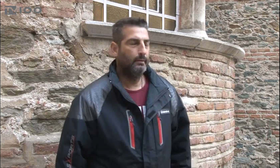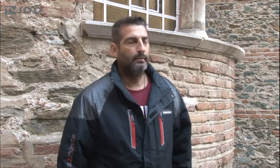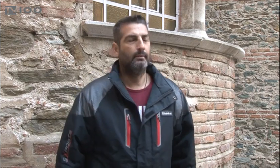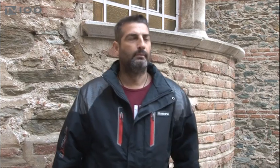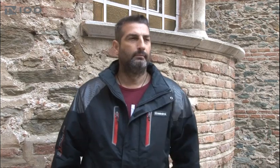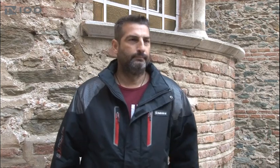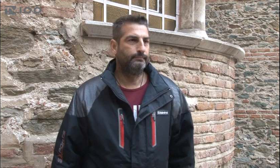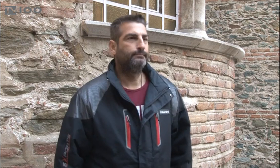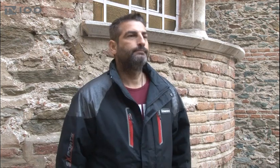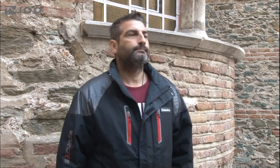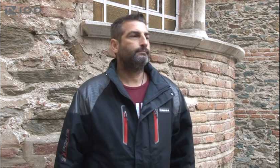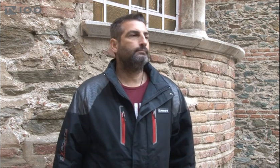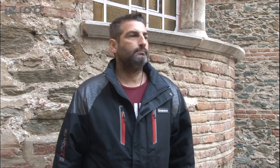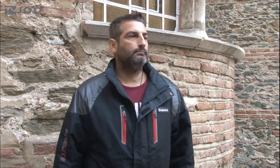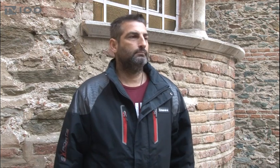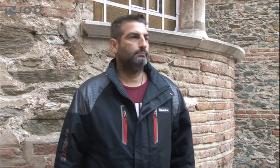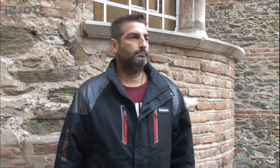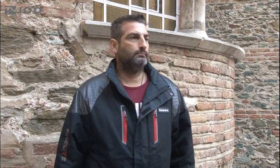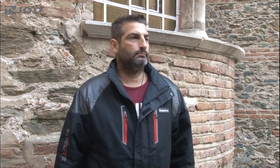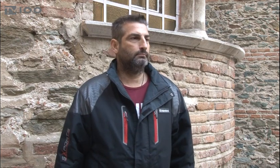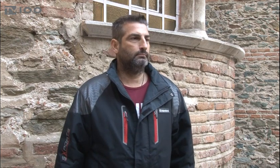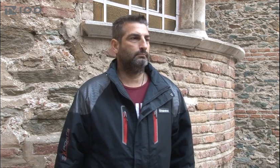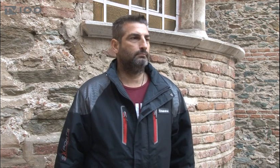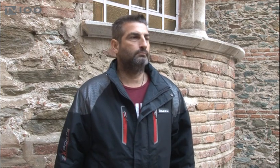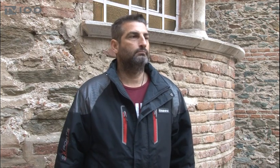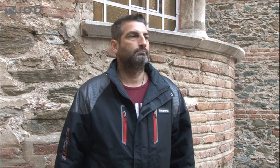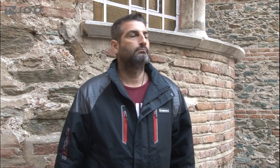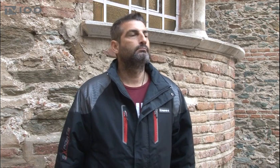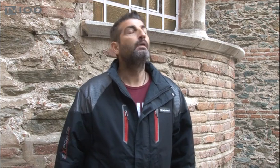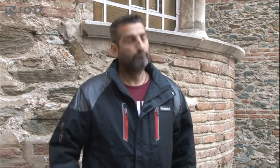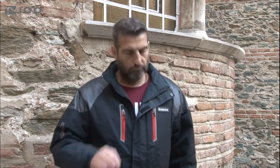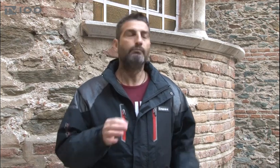τόσο εύκολα τα πράγματα. Νιώθει ότι έρχεται πιο κοντά στο Θεό, έτσι.